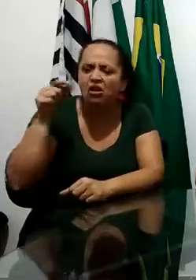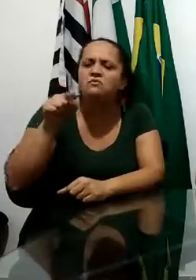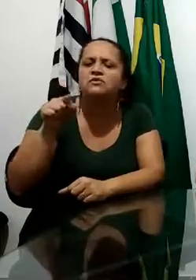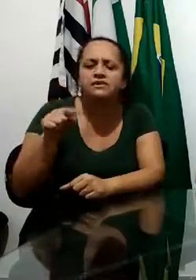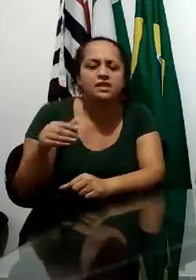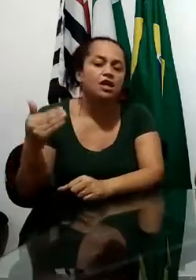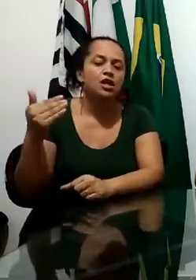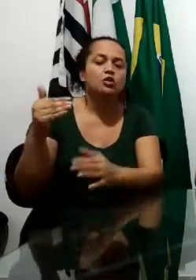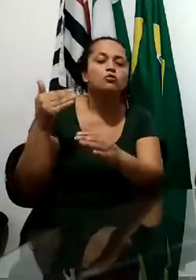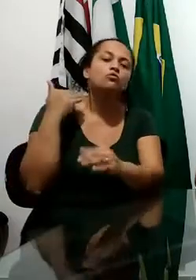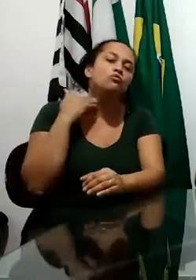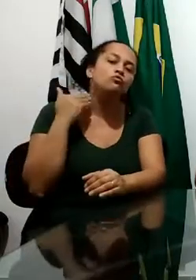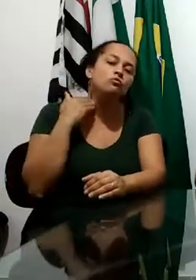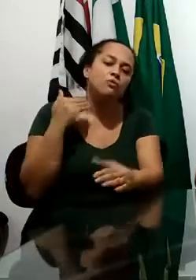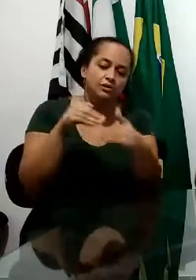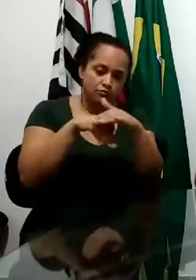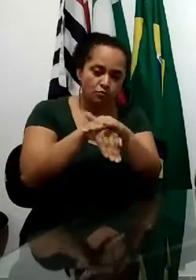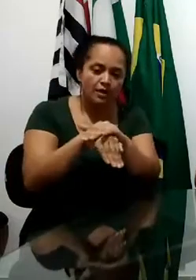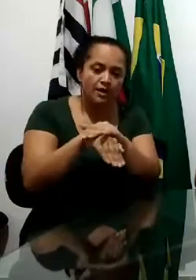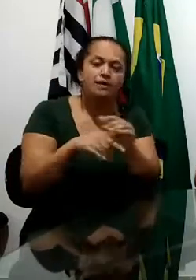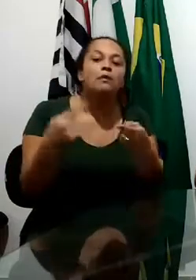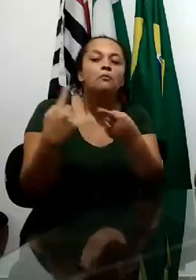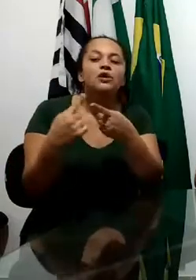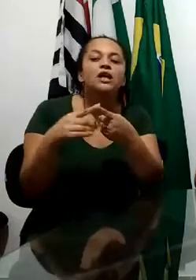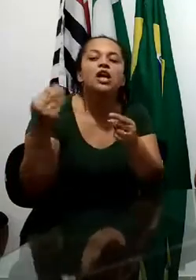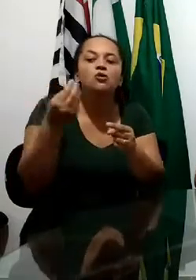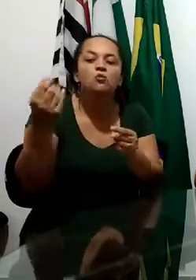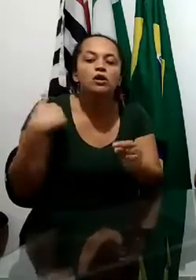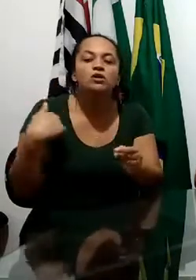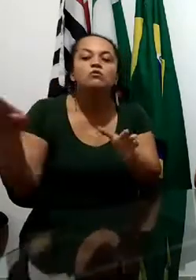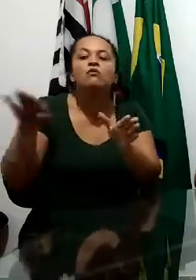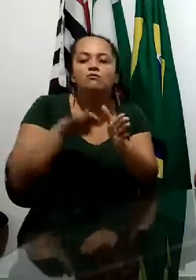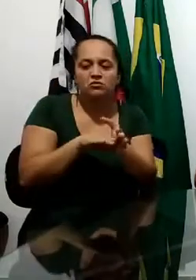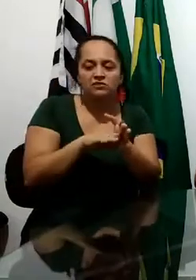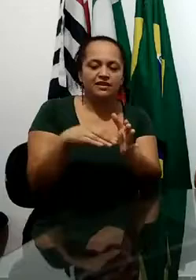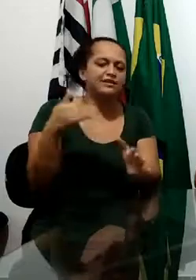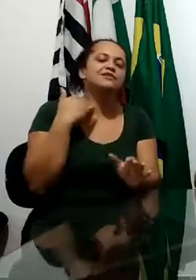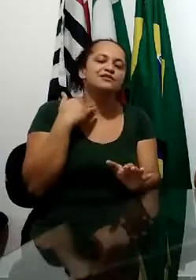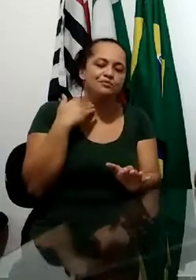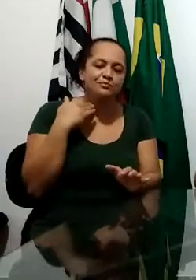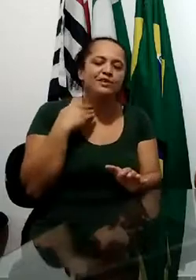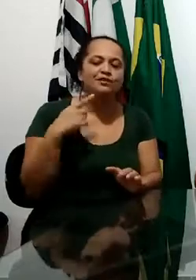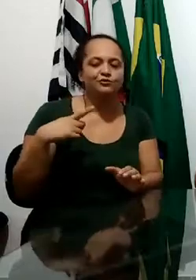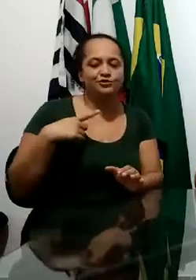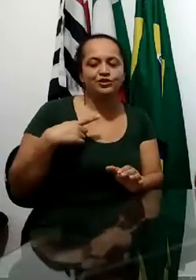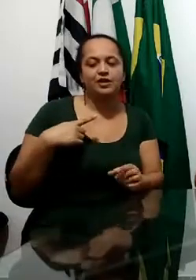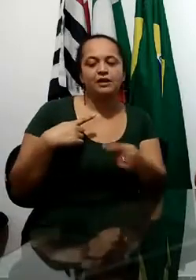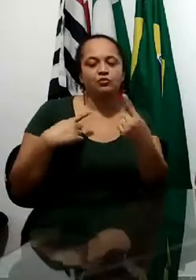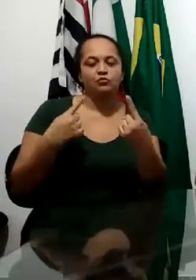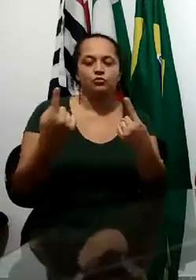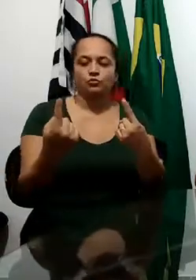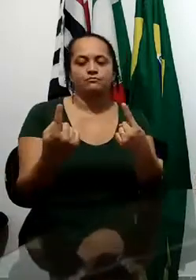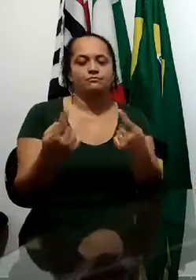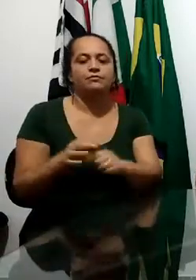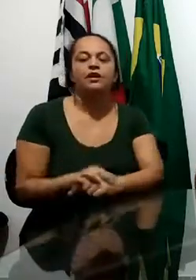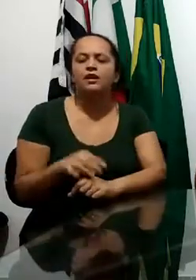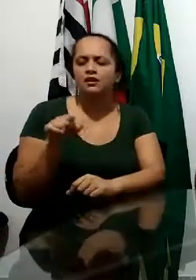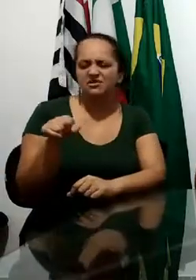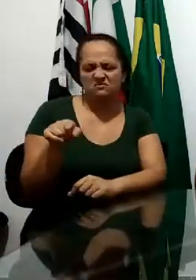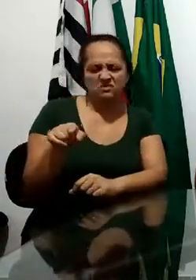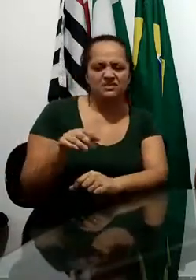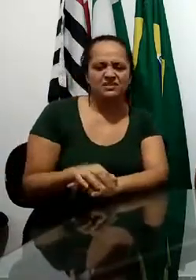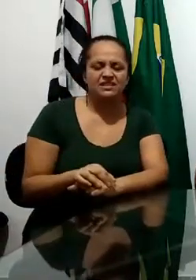e eu, ao voltar, receberia com juros o que é meu. Tirai-lhe, pois, o talento e entregai ao